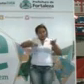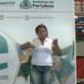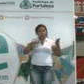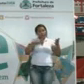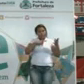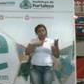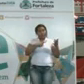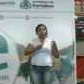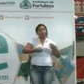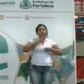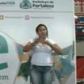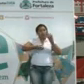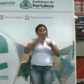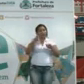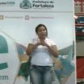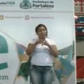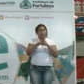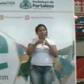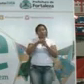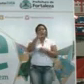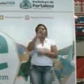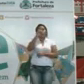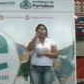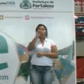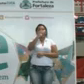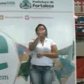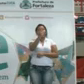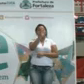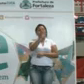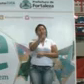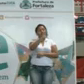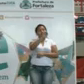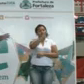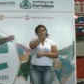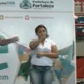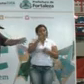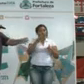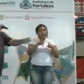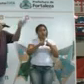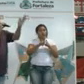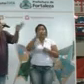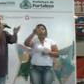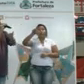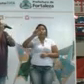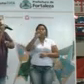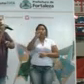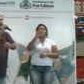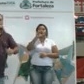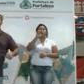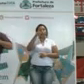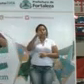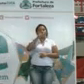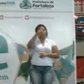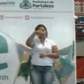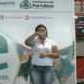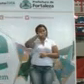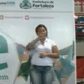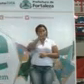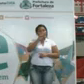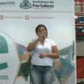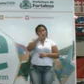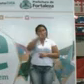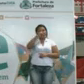o verso ou heróico, quer dizer com 10 sílabas, imitando Camões, ou então alexandrino, com 12 sílabas, porque o